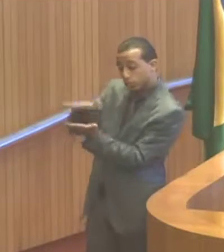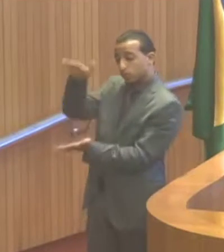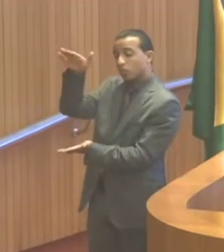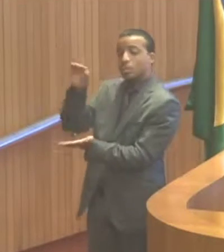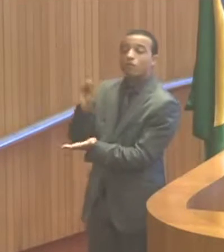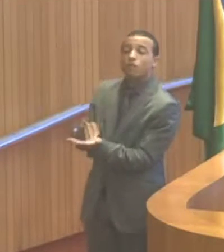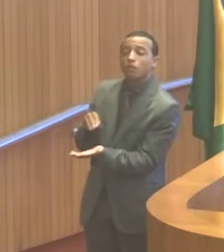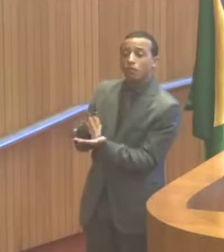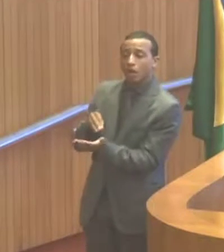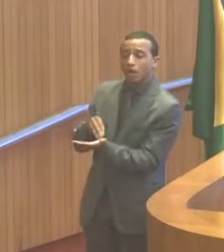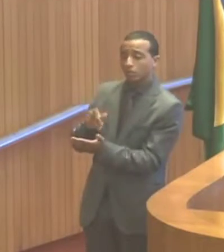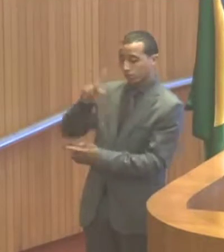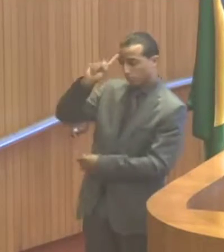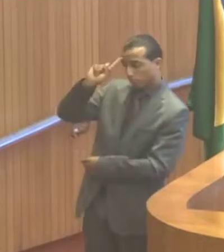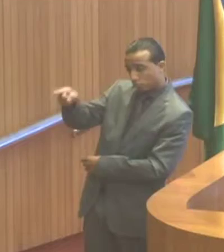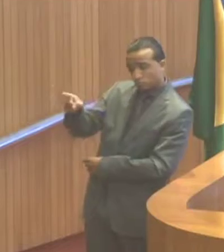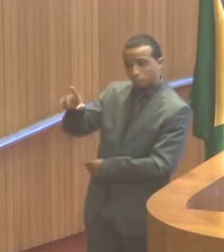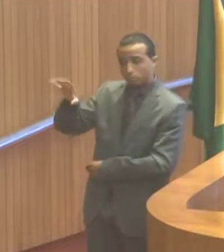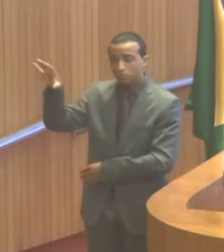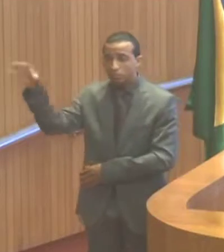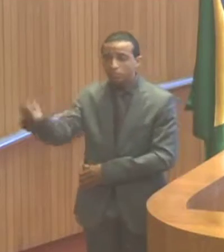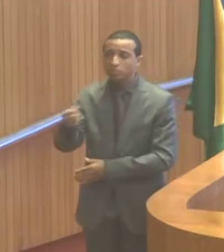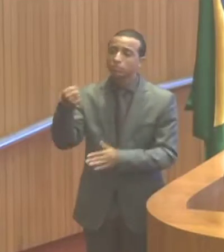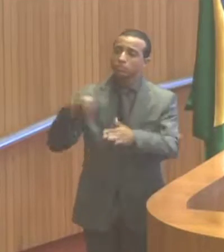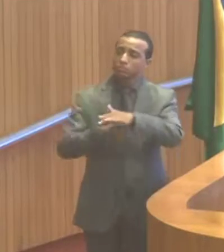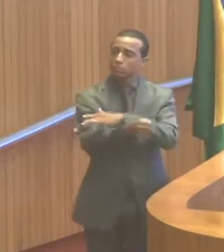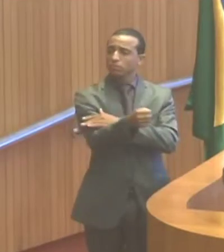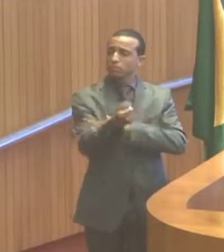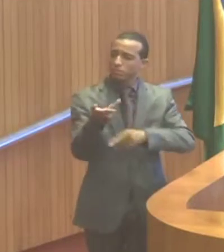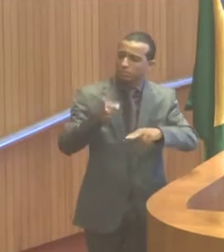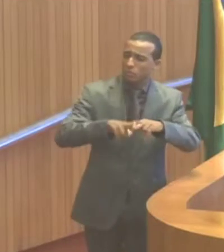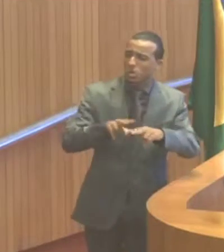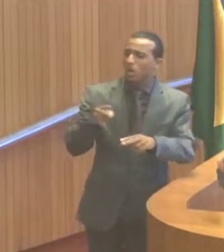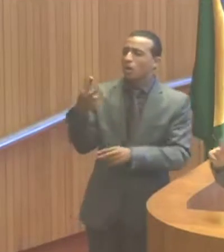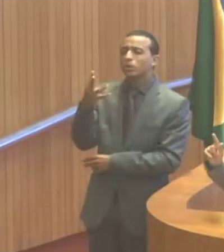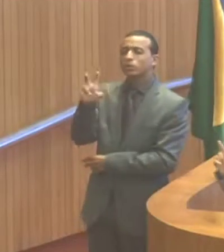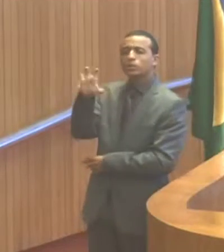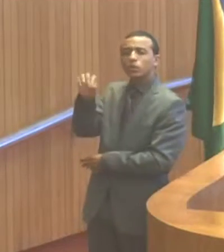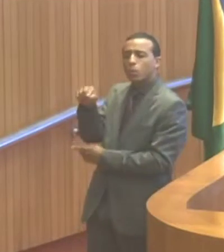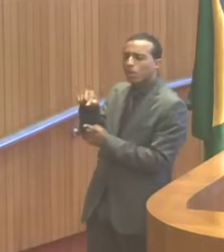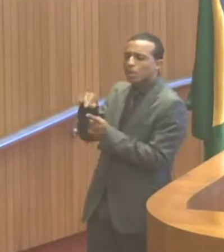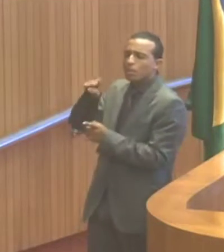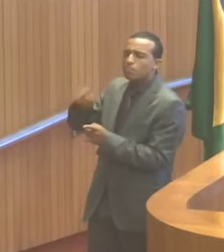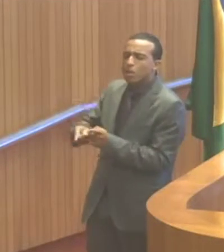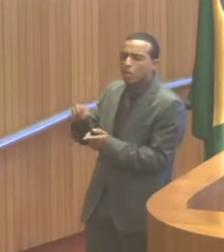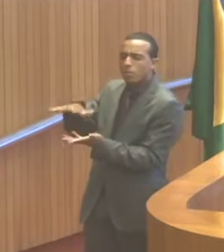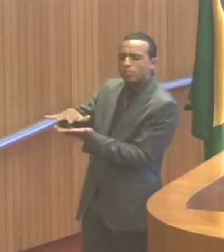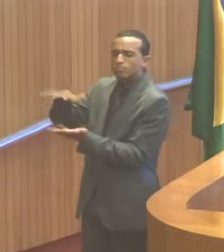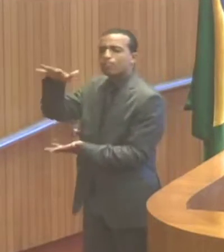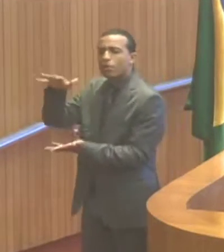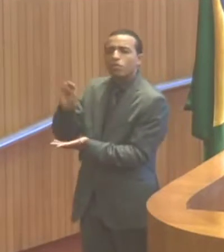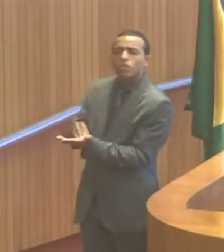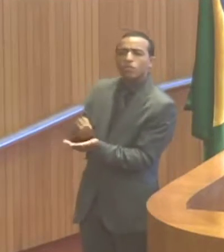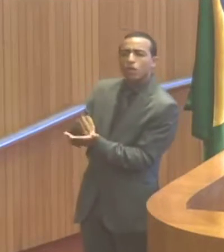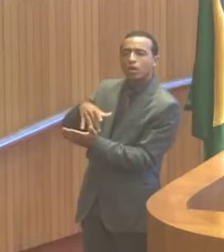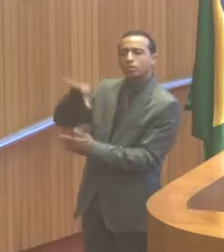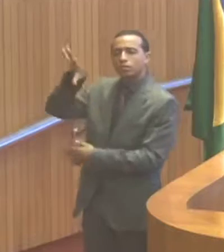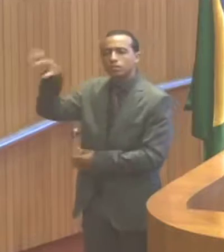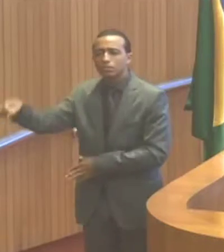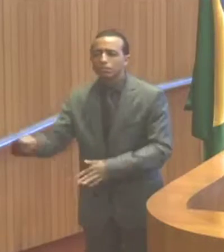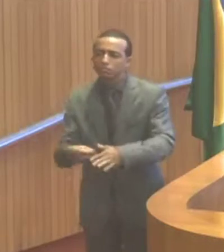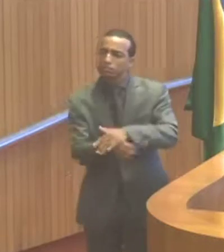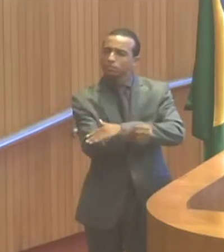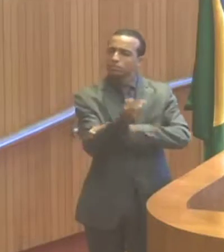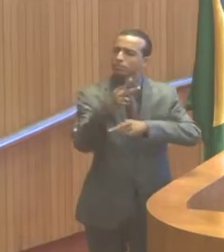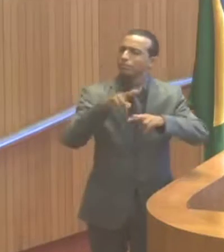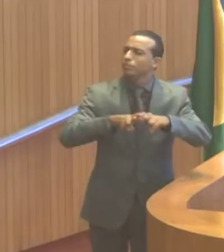de prisão. Agora, diga quem são esses 450 mil mandados de prisão? Naturalmente, são daqueles que têm,